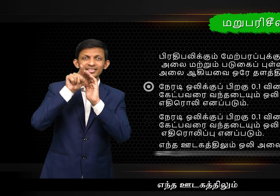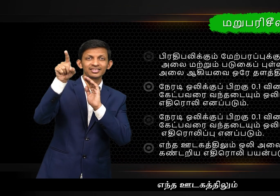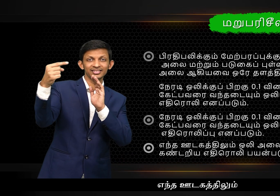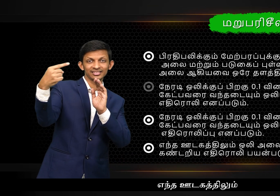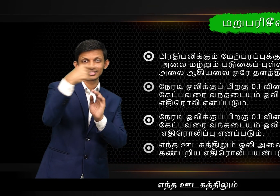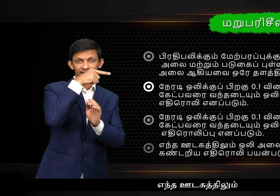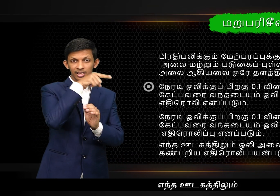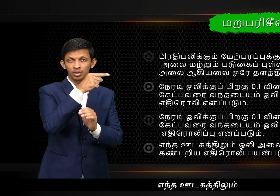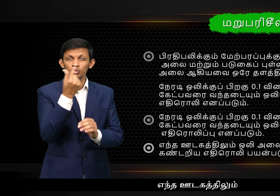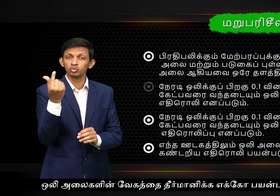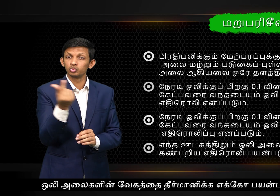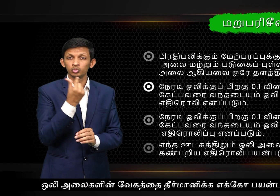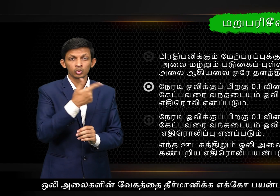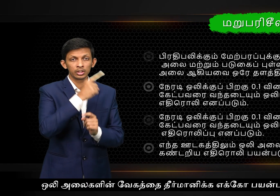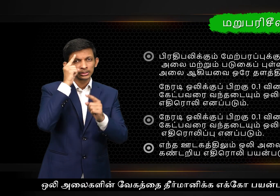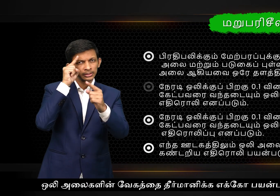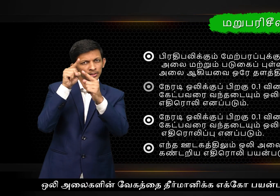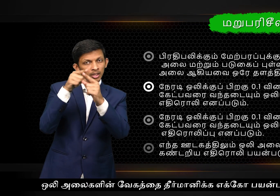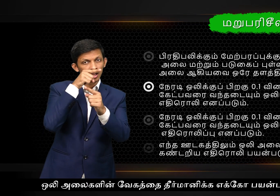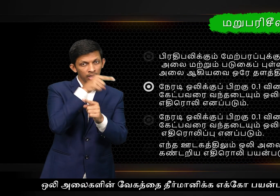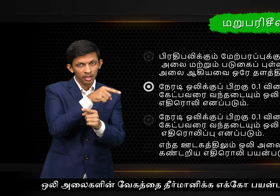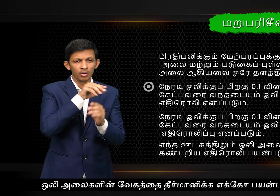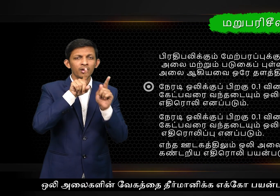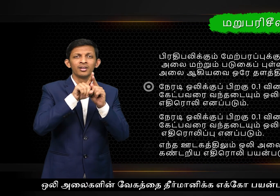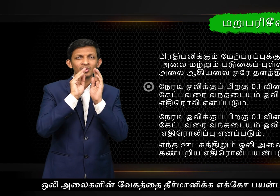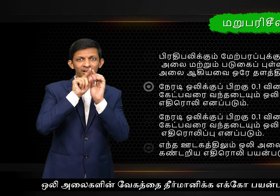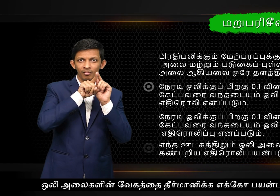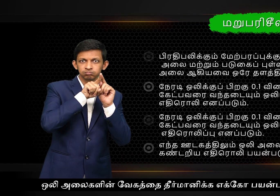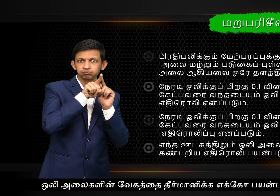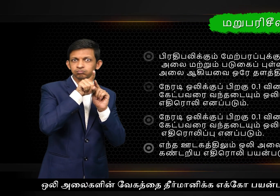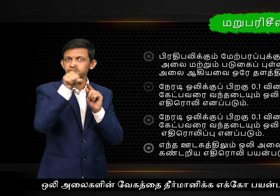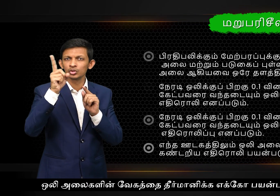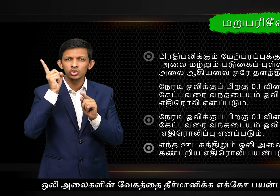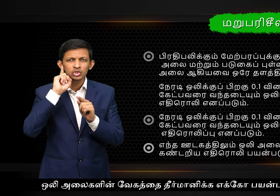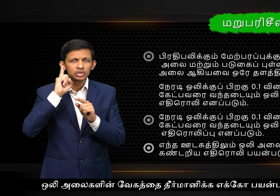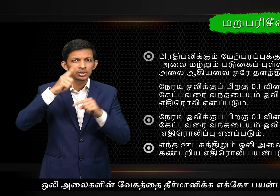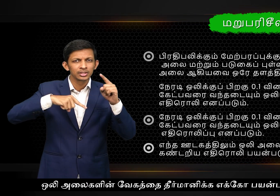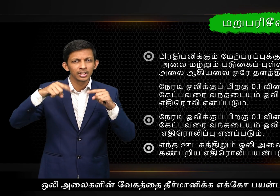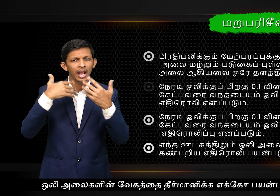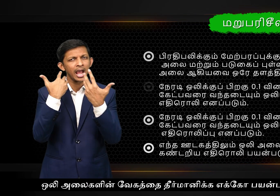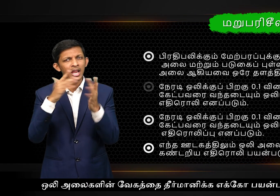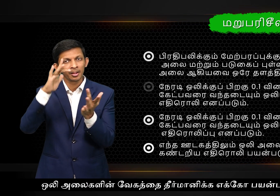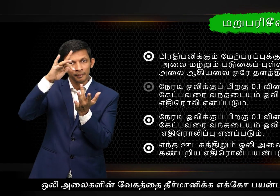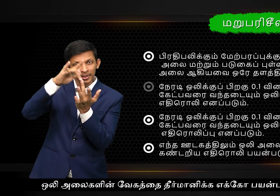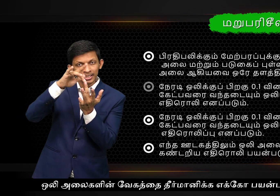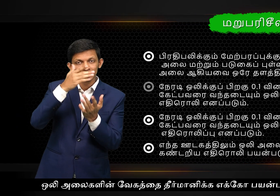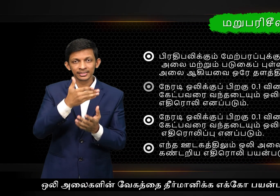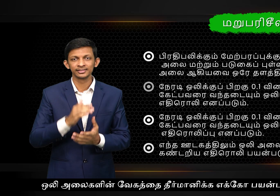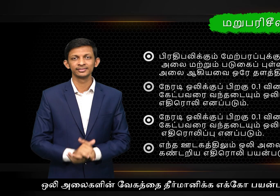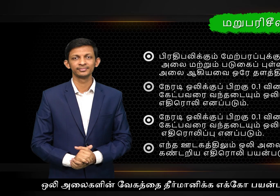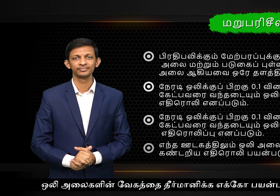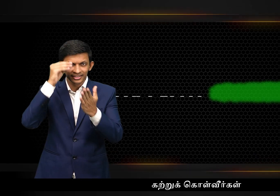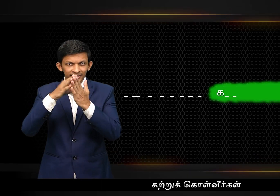எந்த ஊடகத்திலும் ஒலி அலைகளின் வேகத்தை தீர்மானிக்க எக்கோ பயன்படுத்தப்படுகிறது.